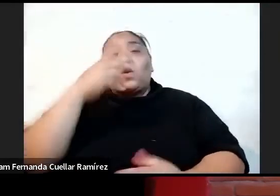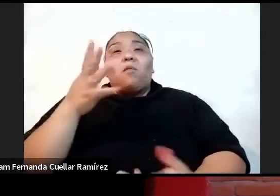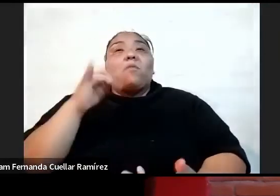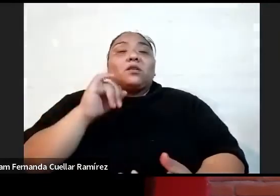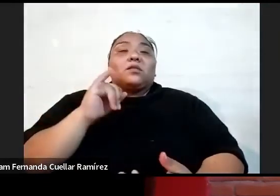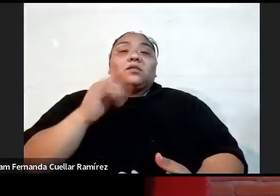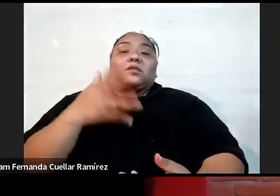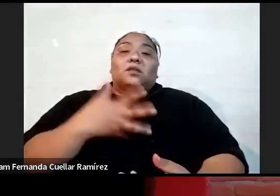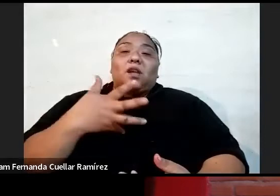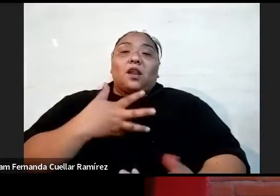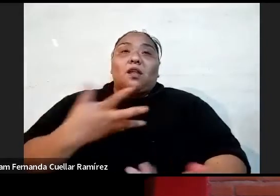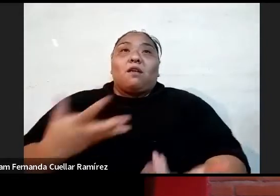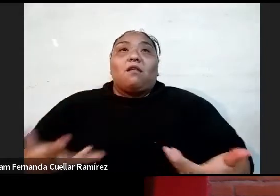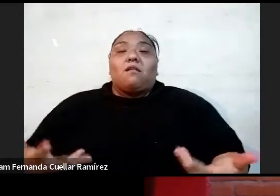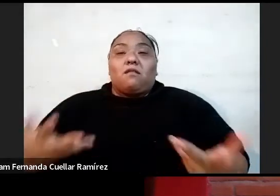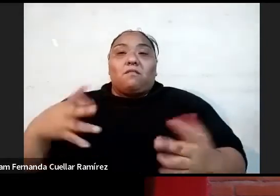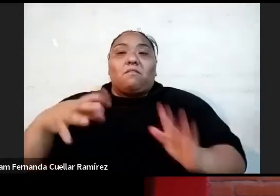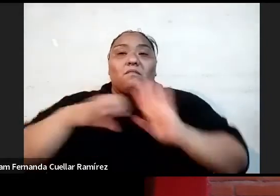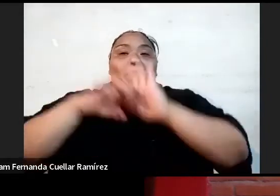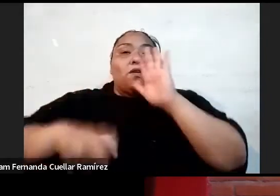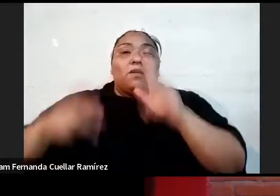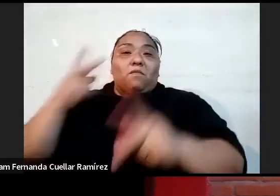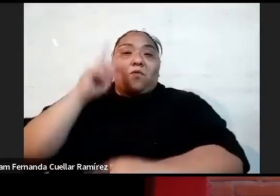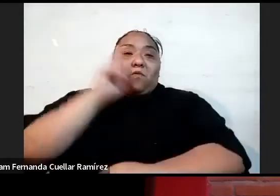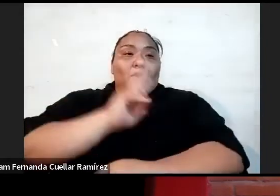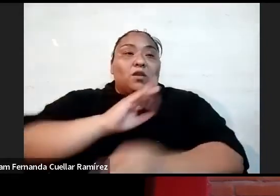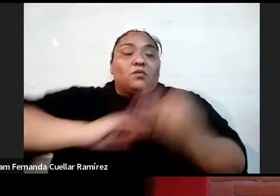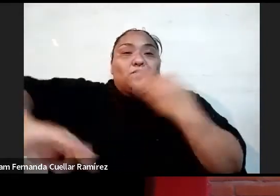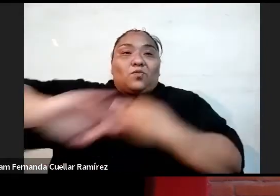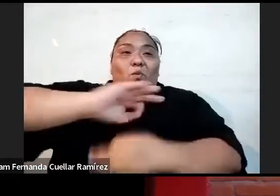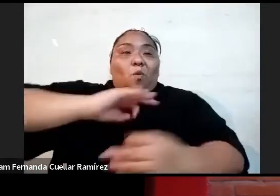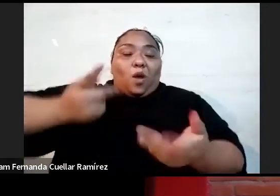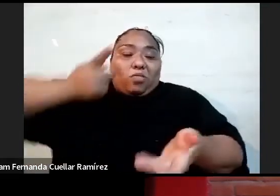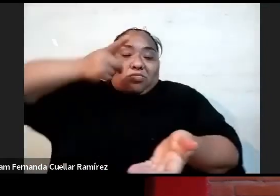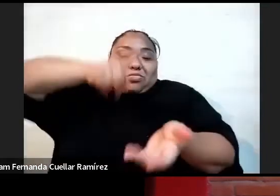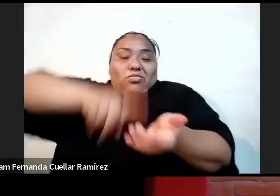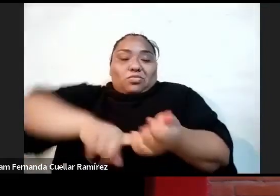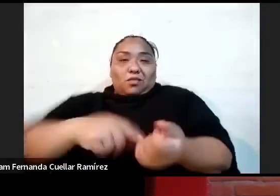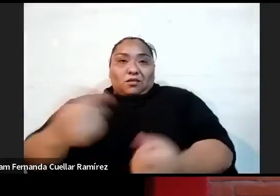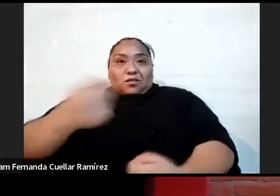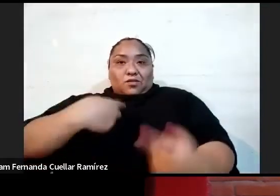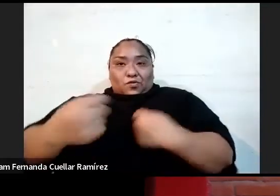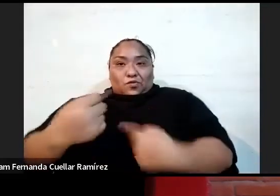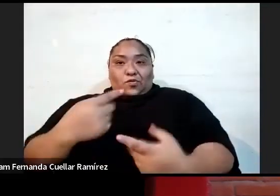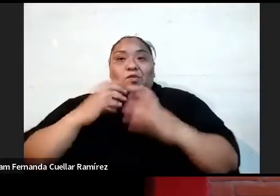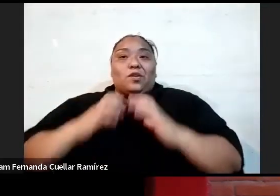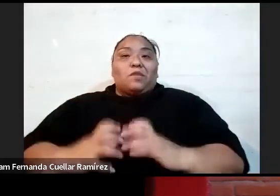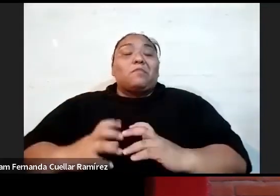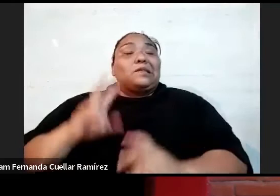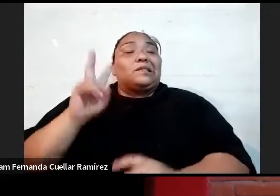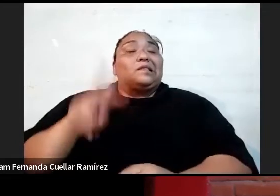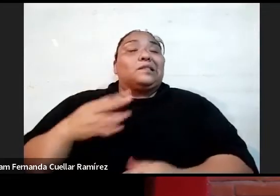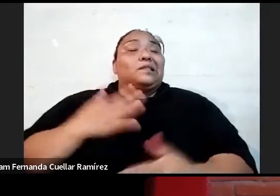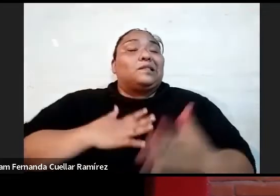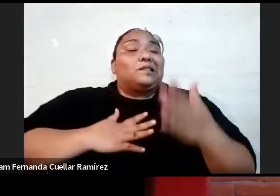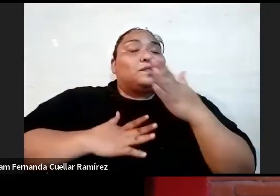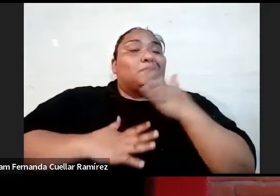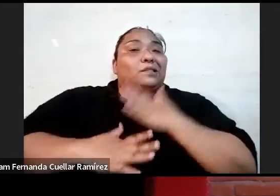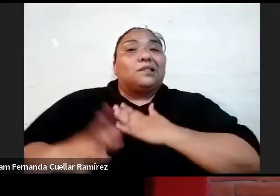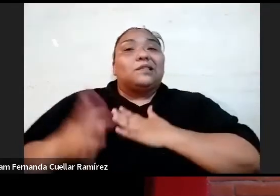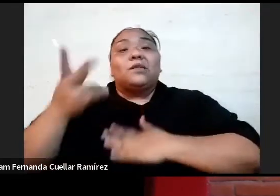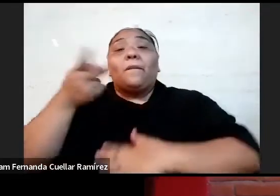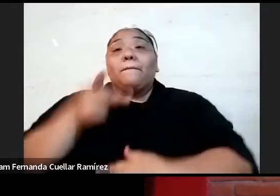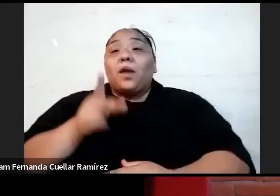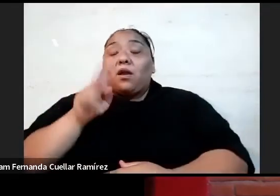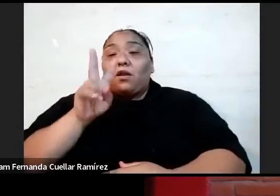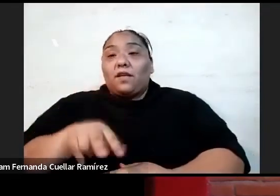con remover todo lo que traemos adentro, ¿no? Y sí, es un poco agotador, pero me parece muy interesante y la verdad